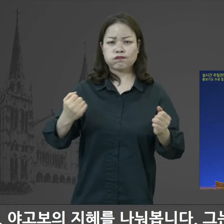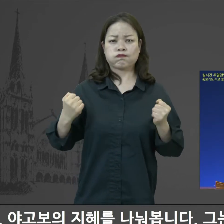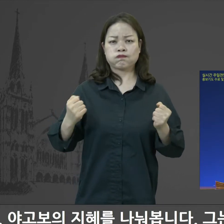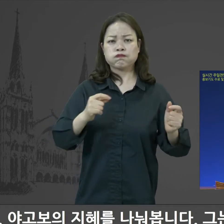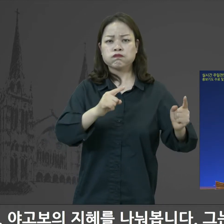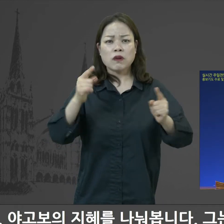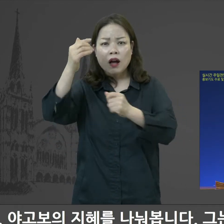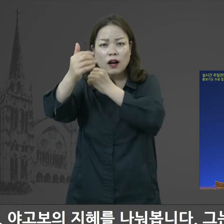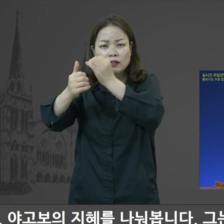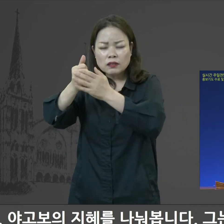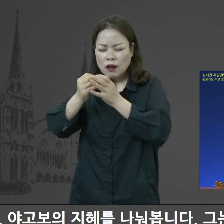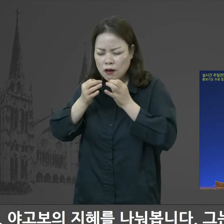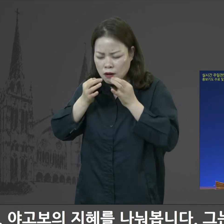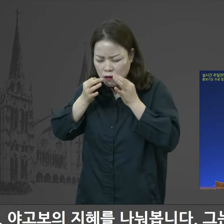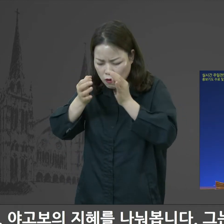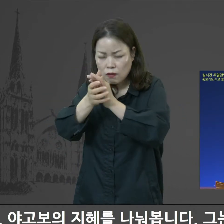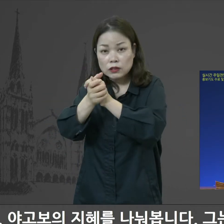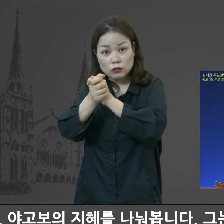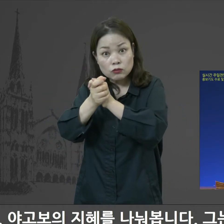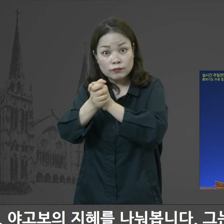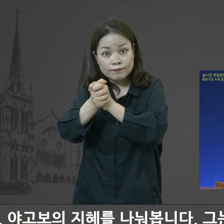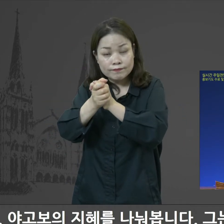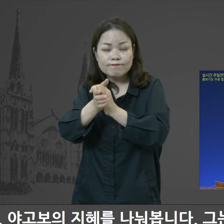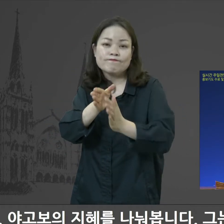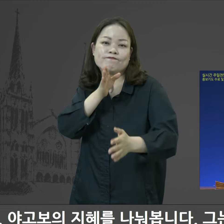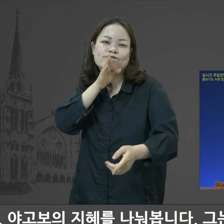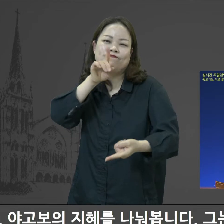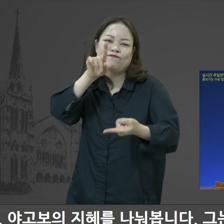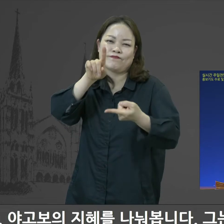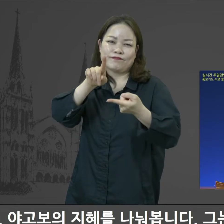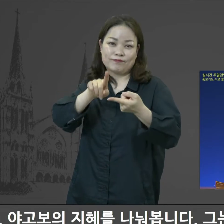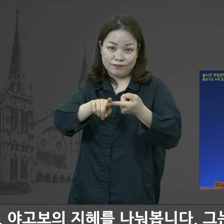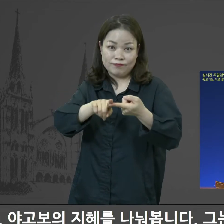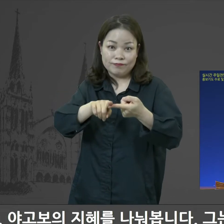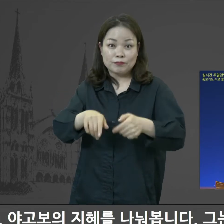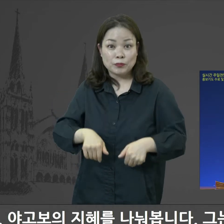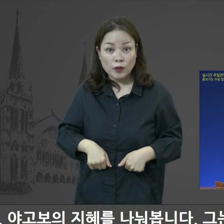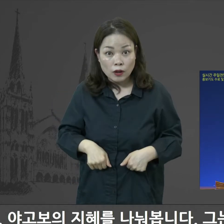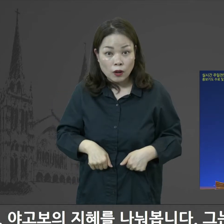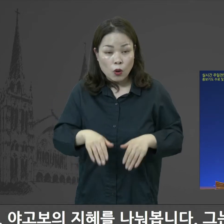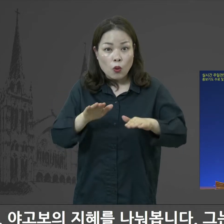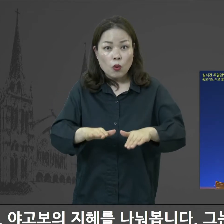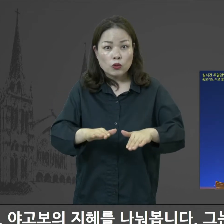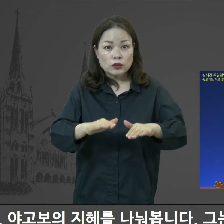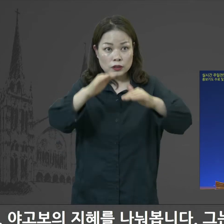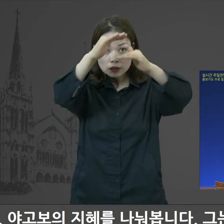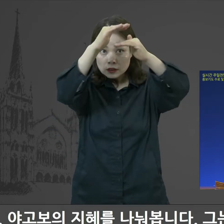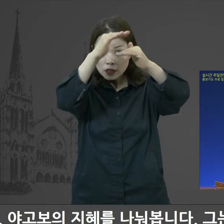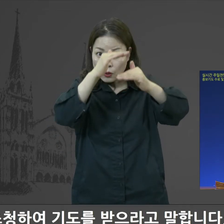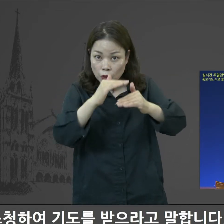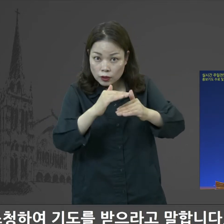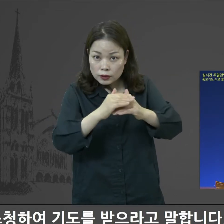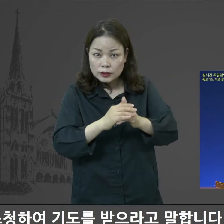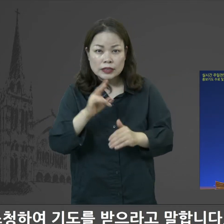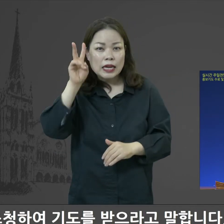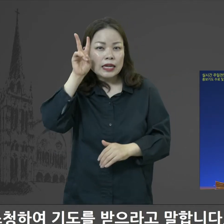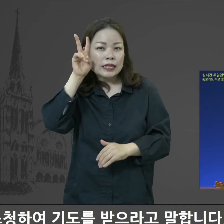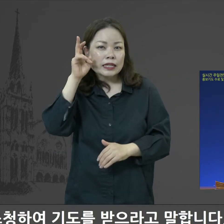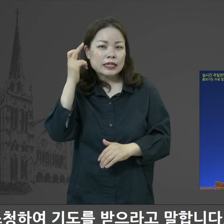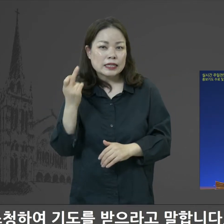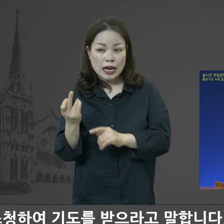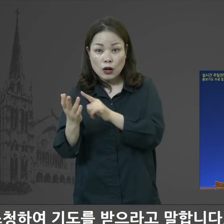위해서 하나님 앞에 간절하게 기도하는 것은 당연히 필요한 일입니다. 하지만 오늘 본문에서